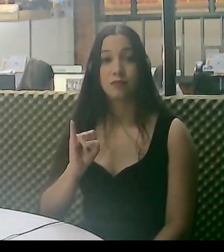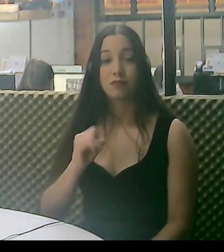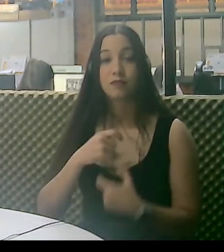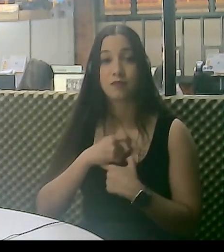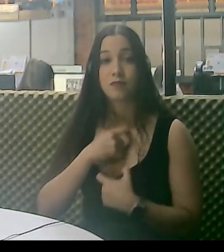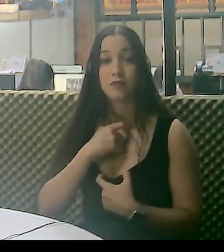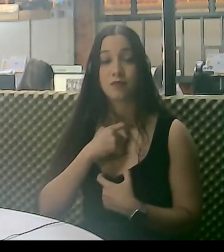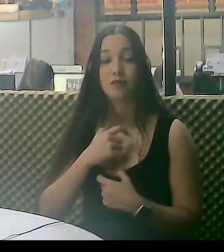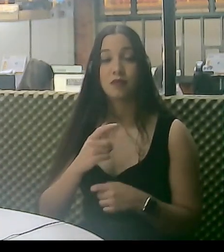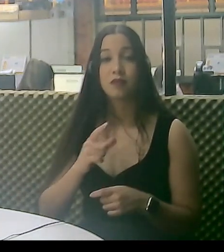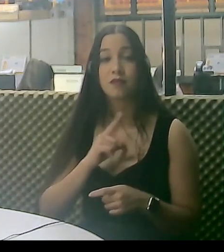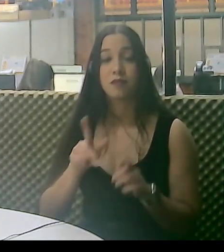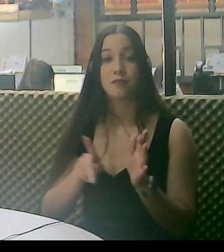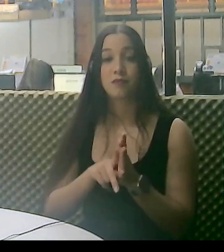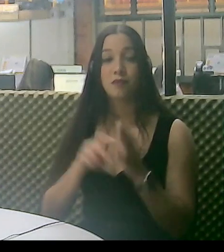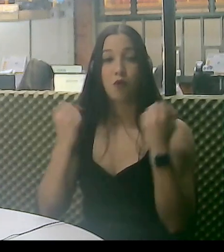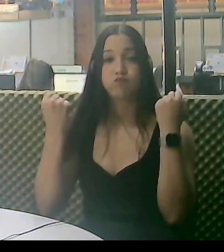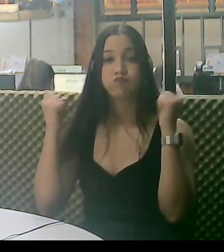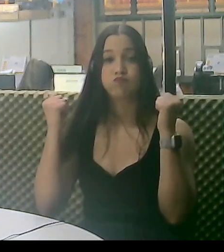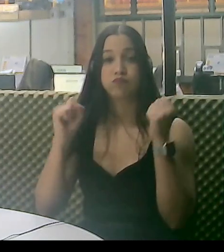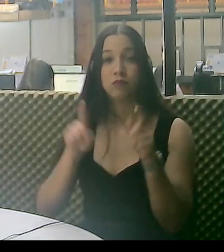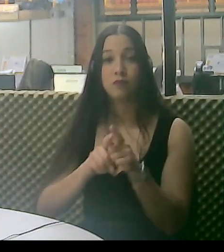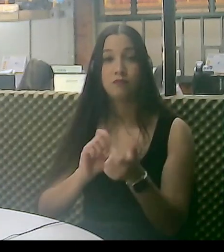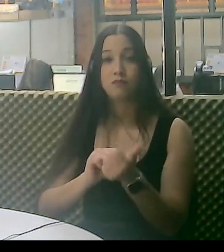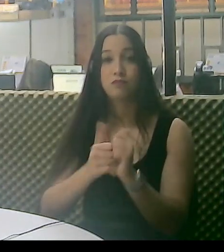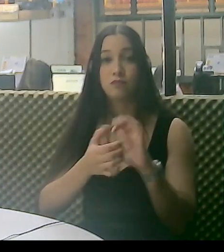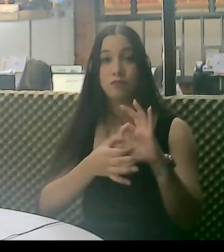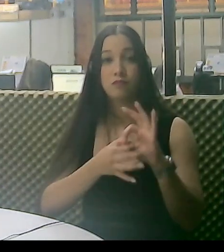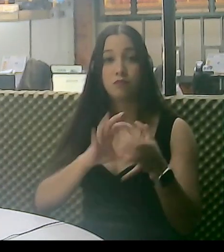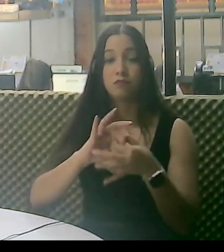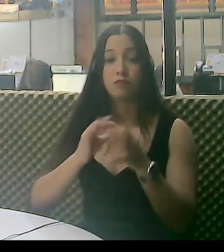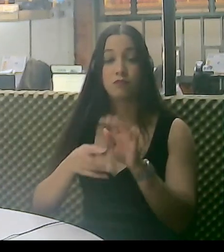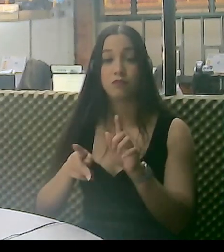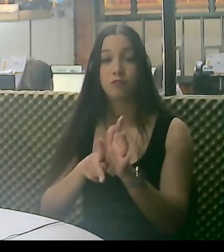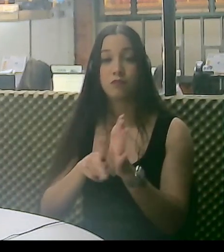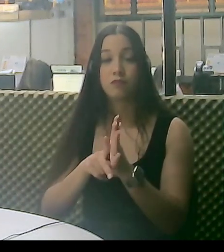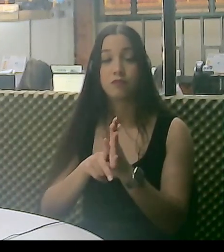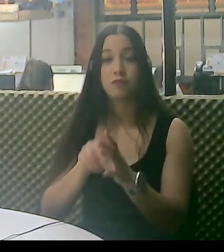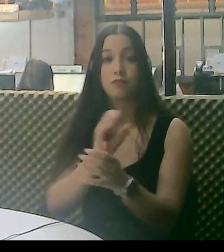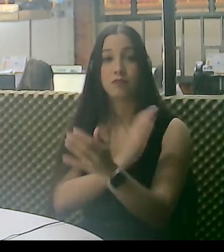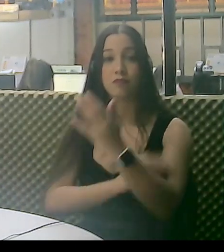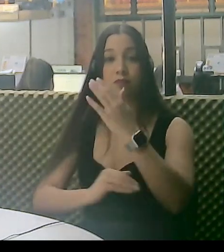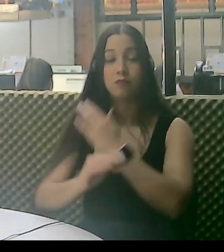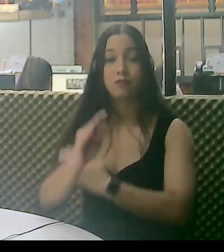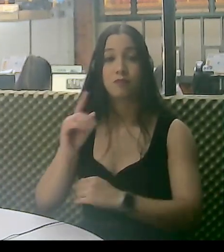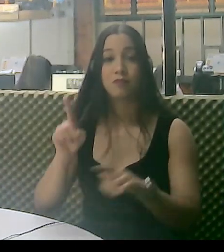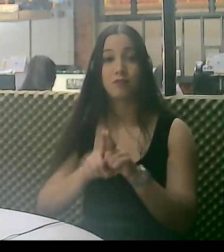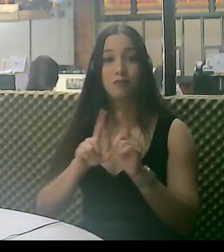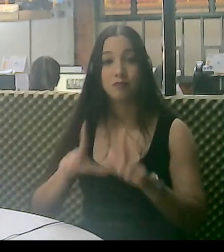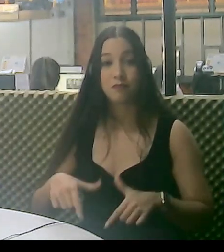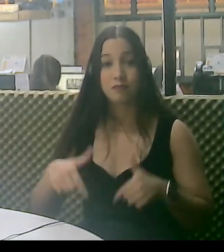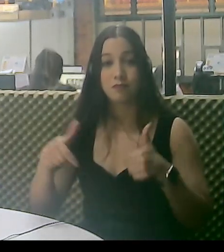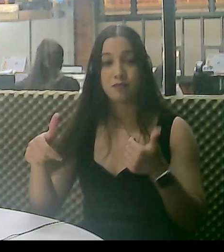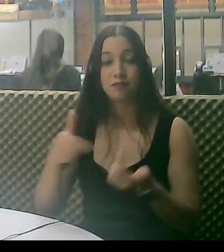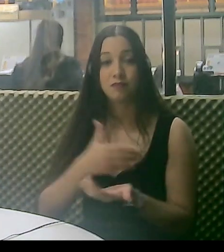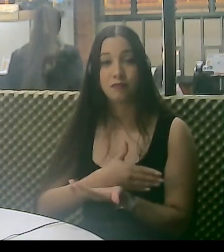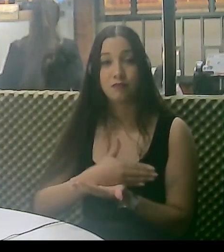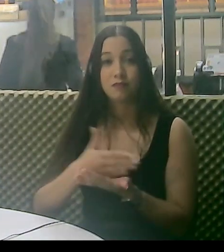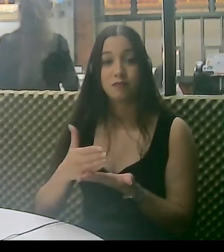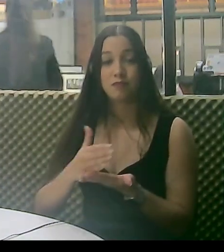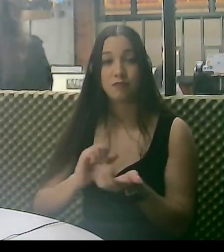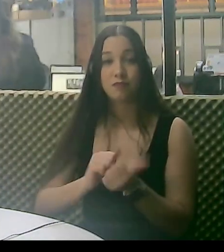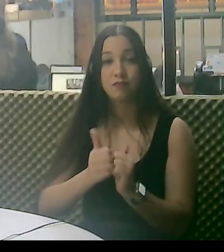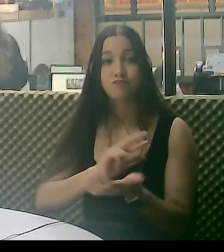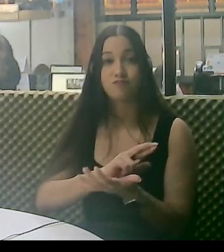as atividades de halterofilismo e de atletismo olímpico e paralímpico e contempla, ainda, a iniciação esportiva em